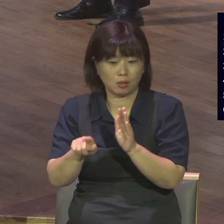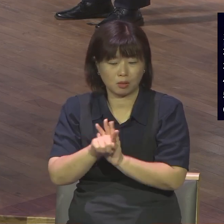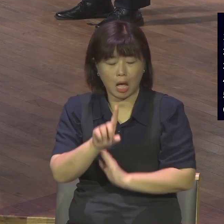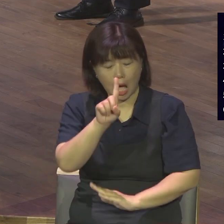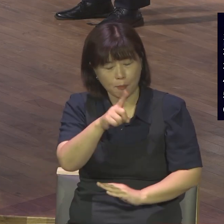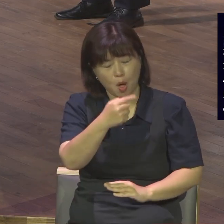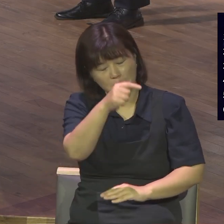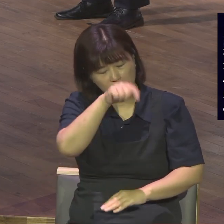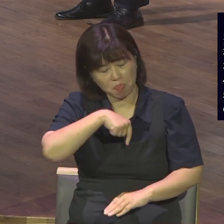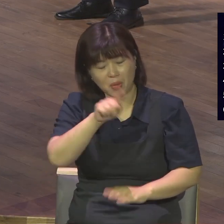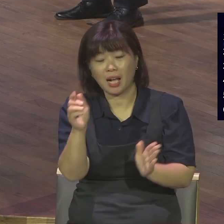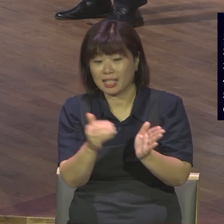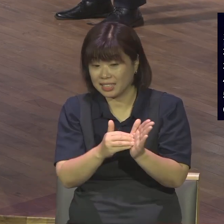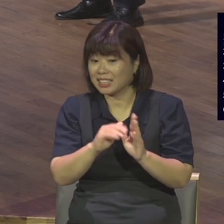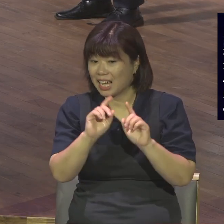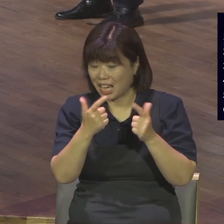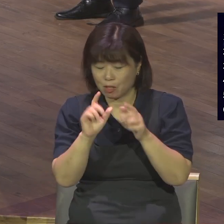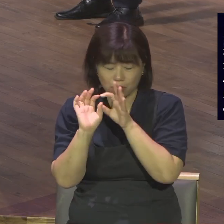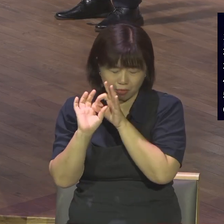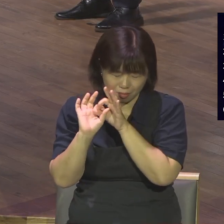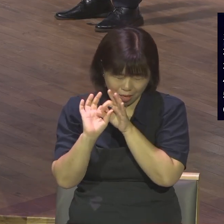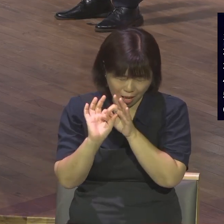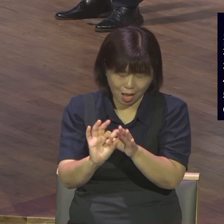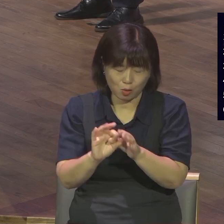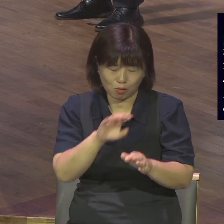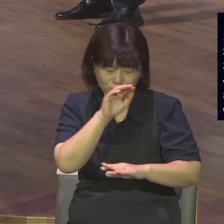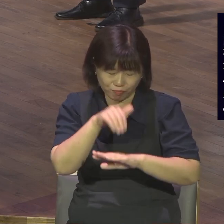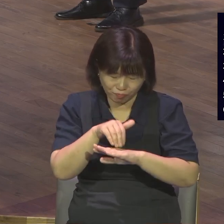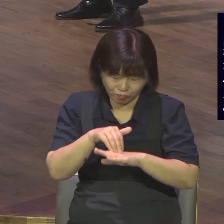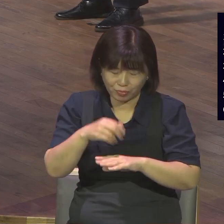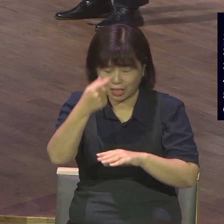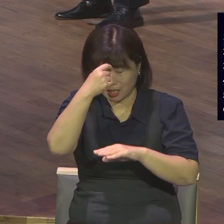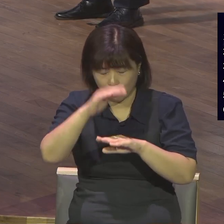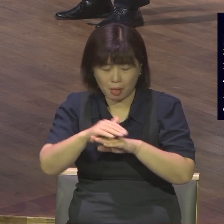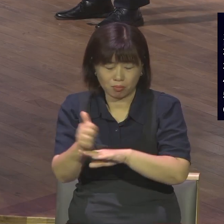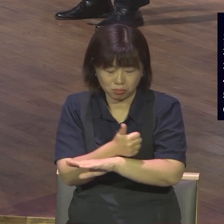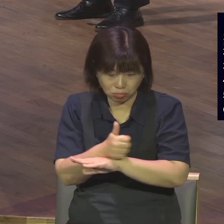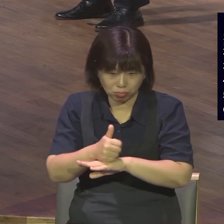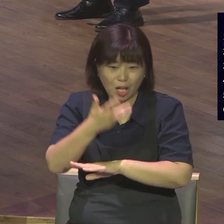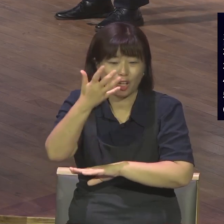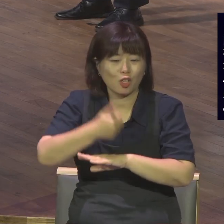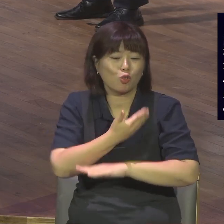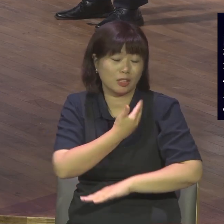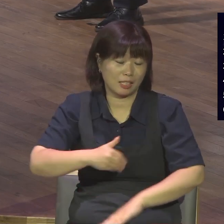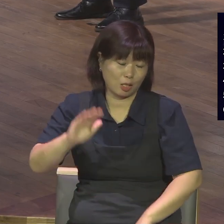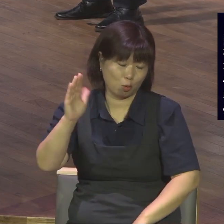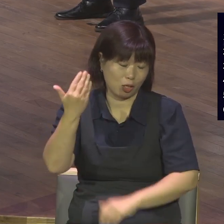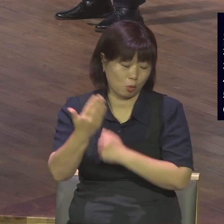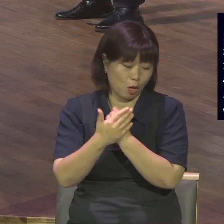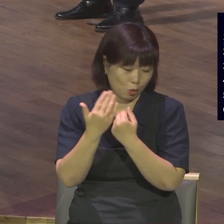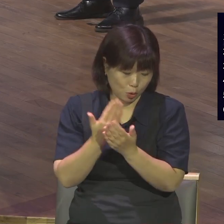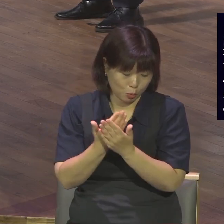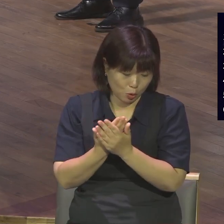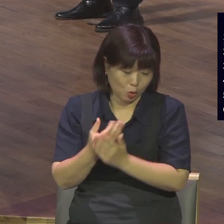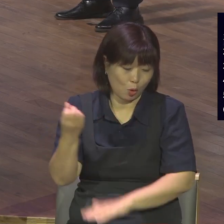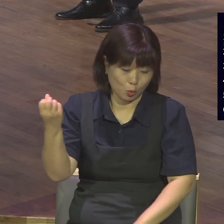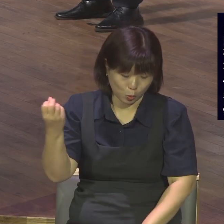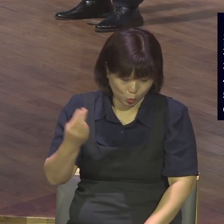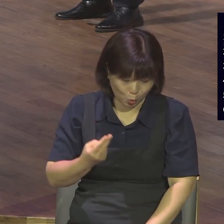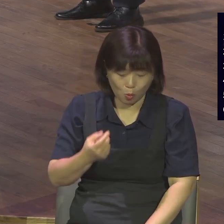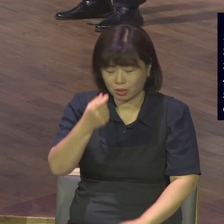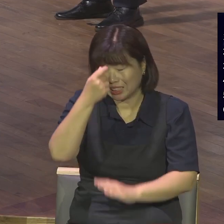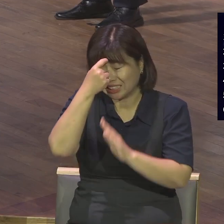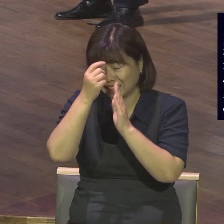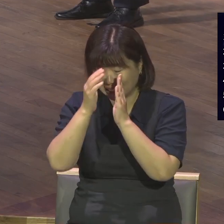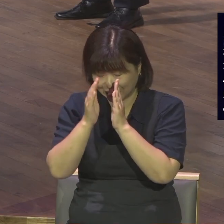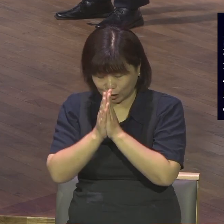되어지고 제자화 되어지게 하여 주시옵소서. 우리의 개인과 가정을 위해 십자가 사역을 하신 예수님도 기도의